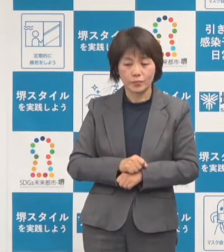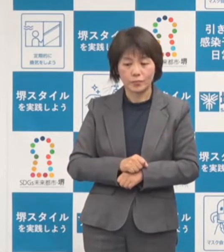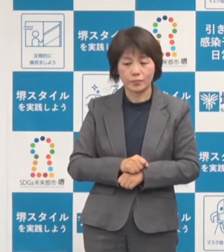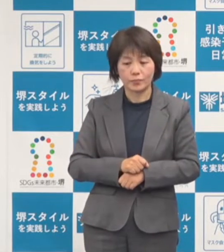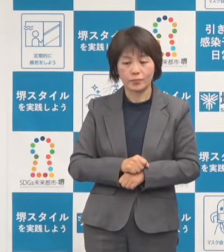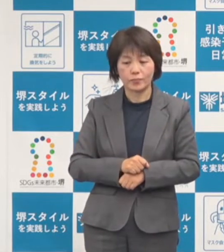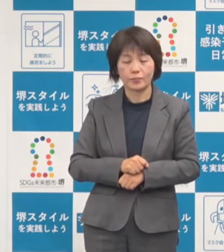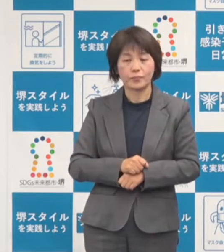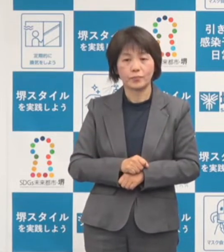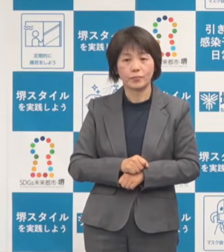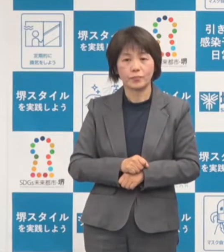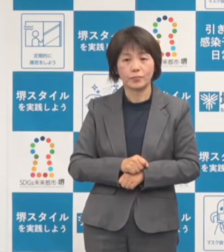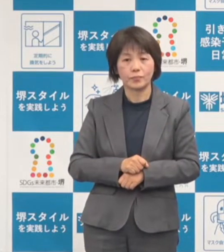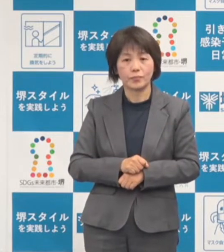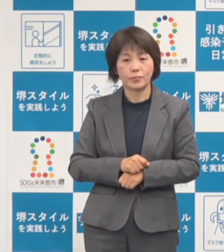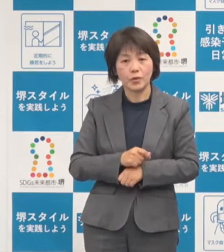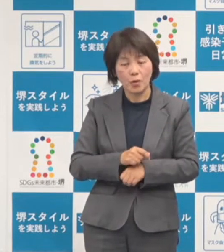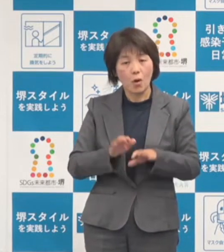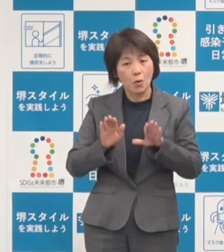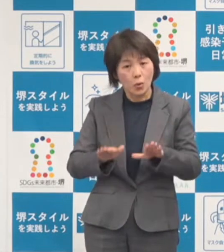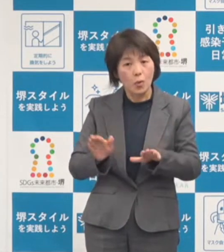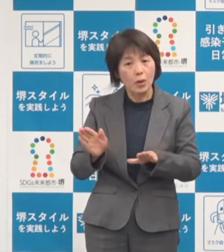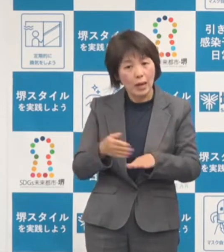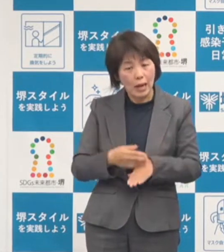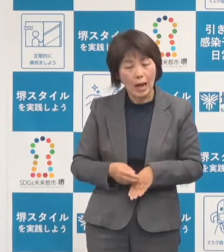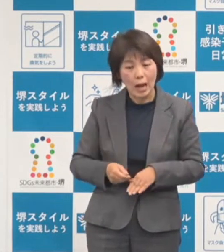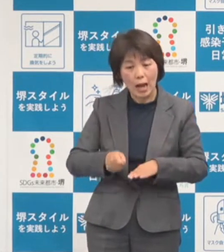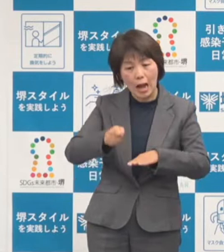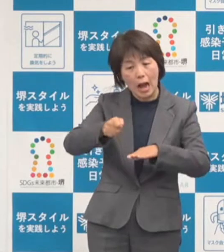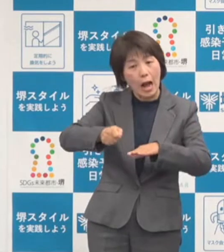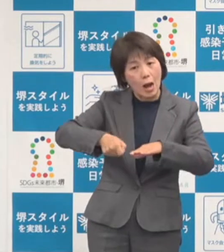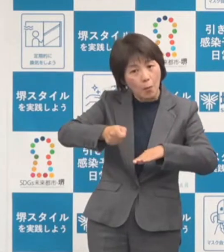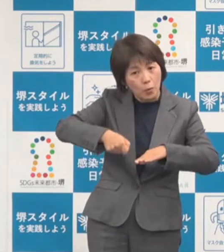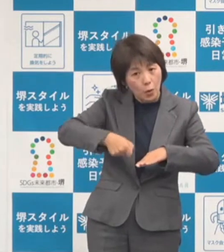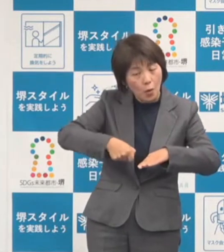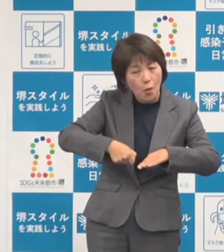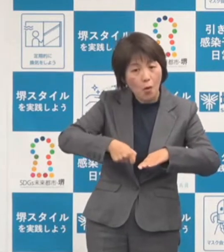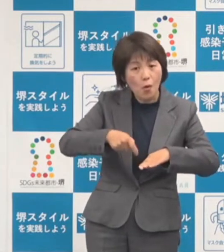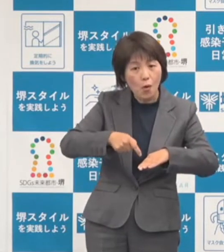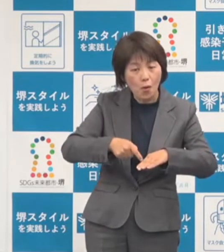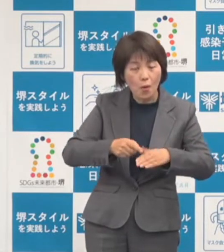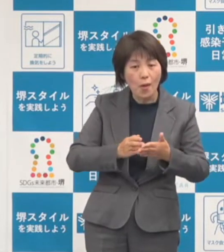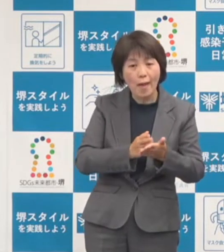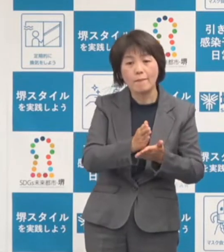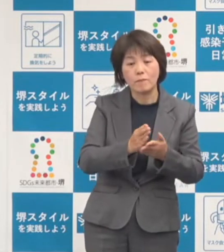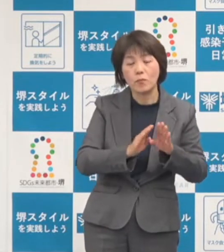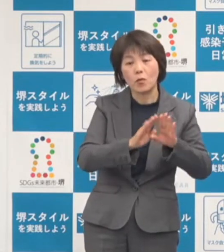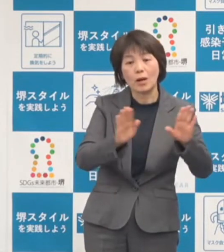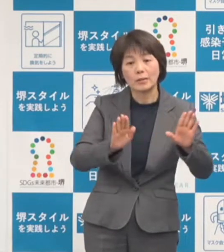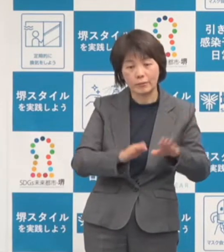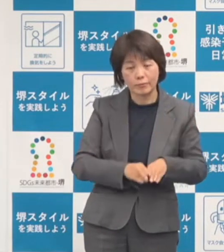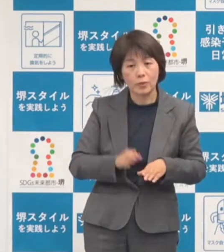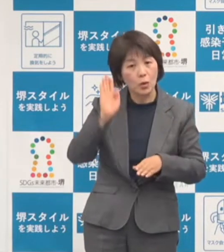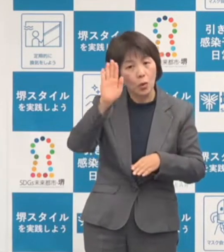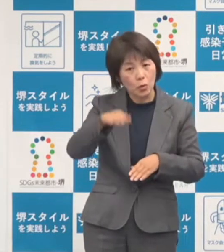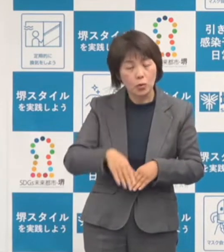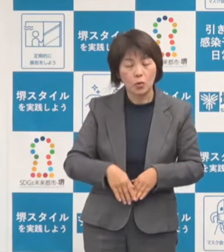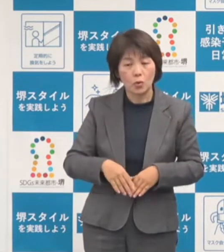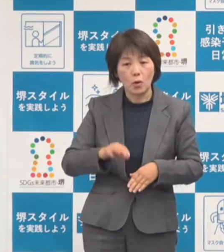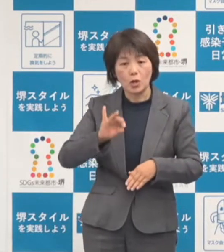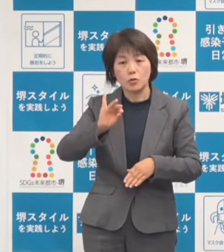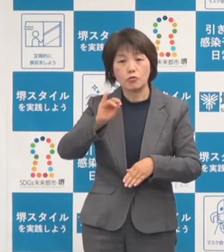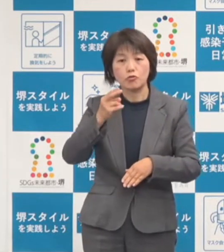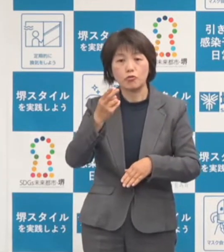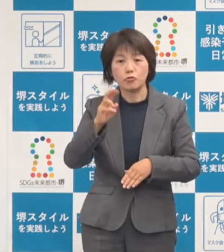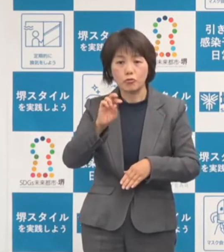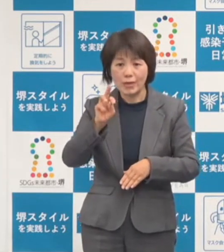こちらは本日から刃物編を公開をいたしまして、1月中旬には抽選わざらし編、2月中旬には